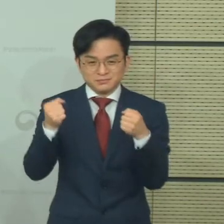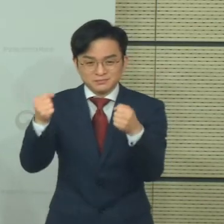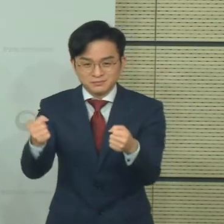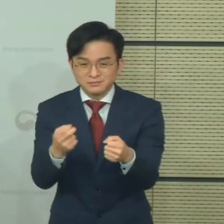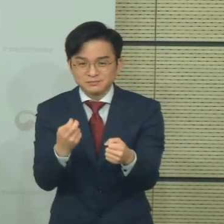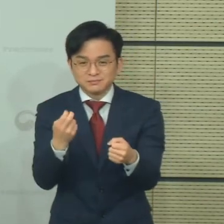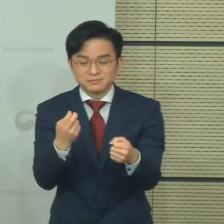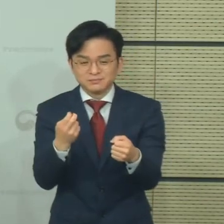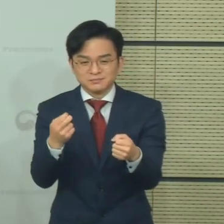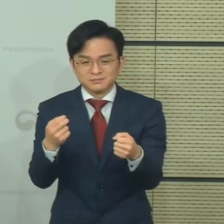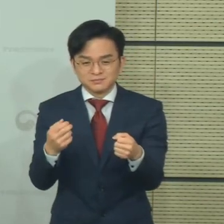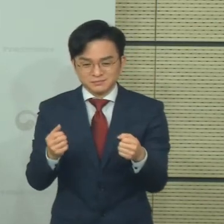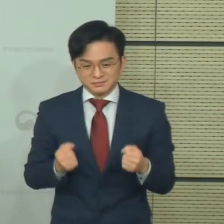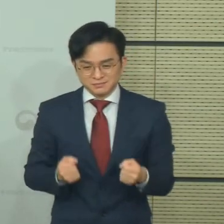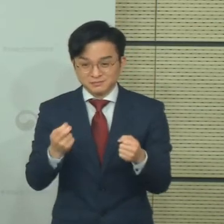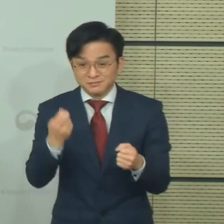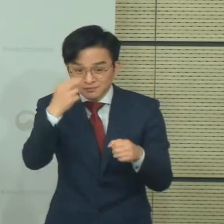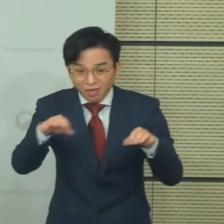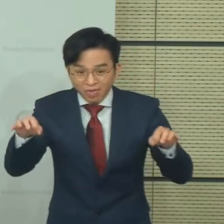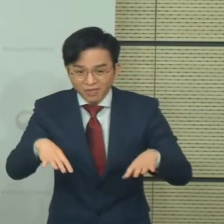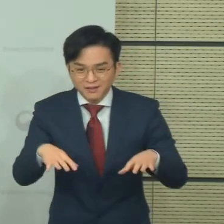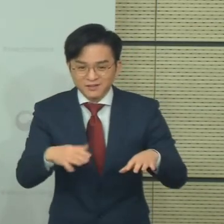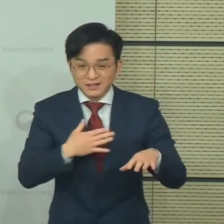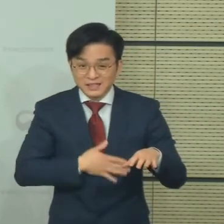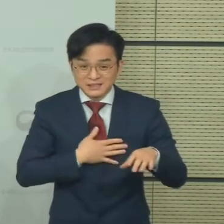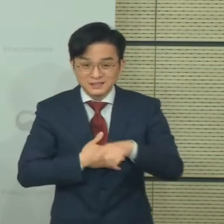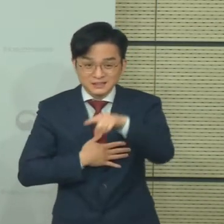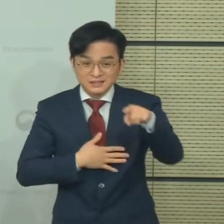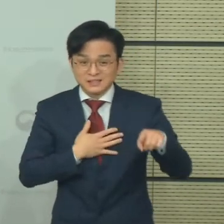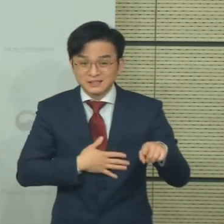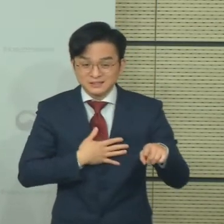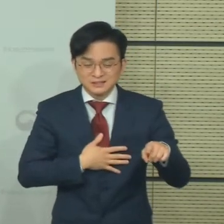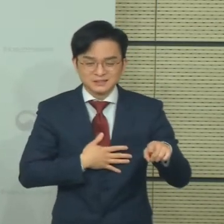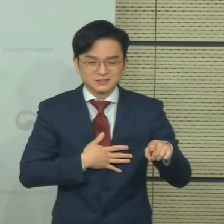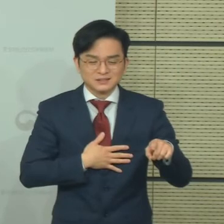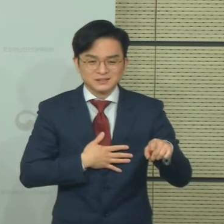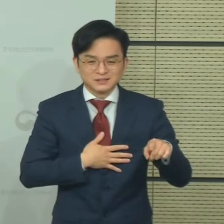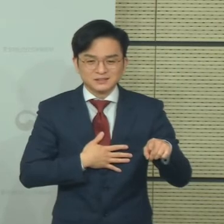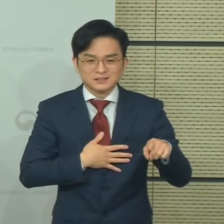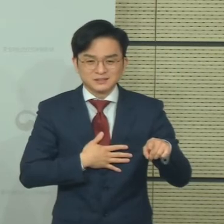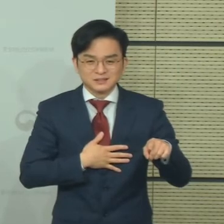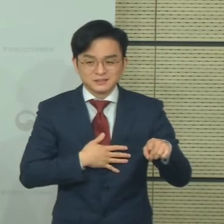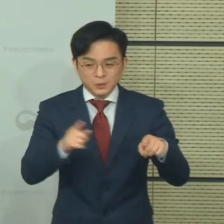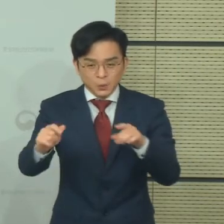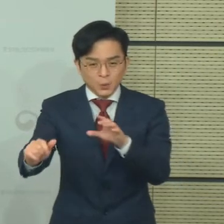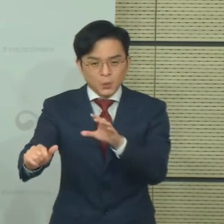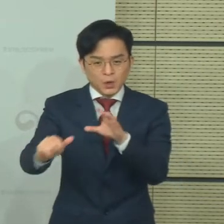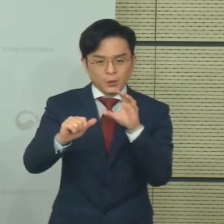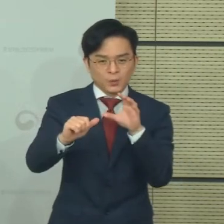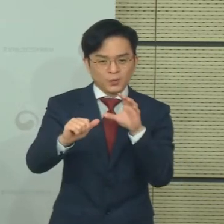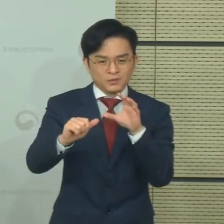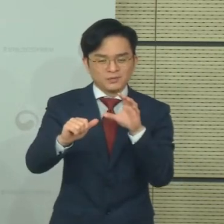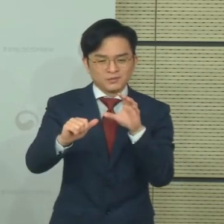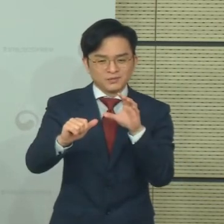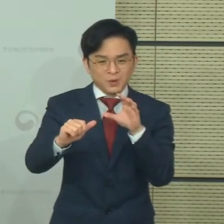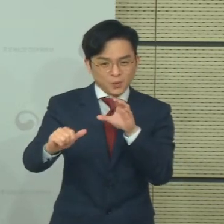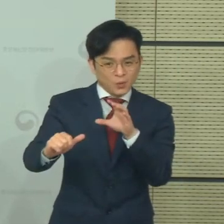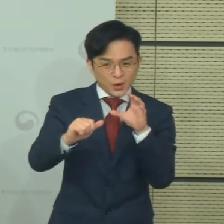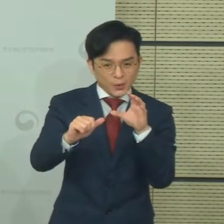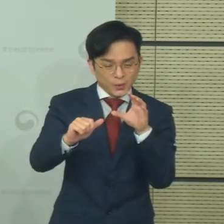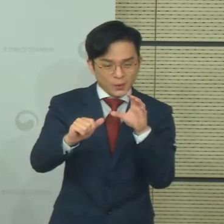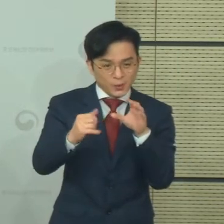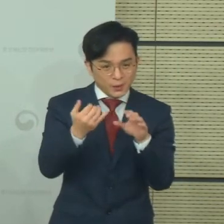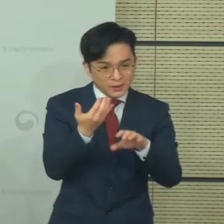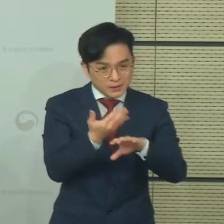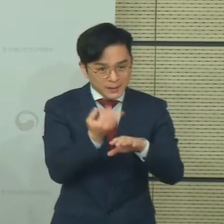드라이빙 스루 자동 그어 차량 이동 검진 저희가 이제 적용을 하면서 여러 가지 변형된 이제